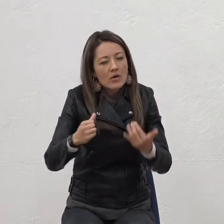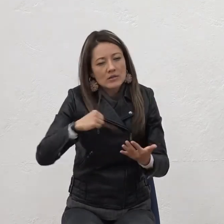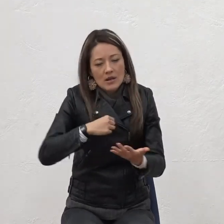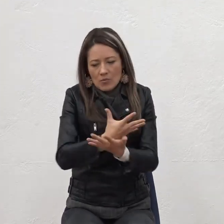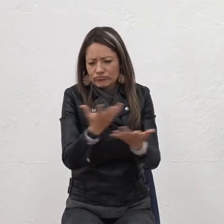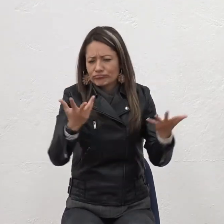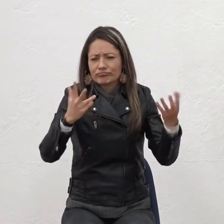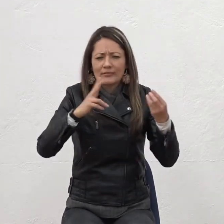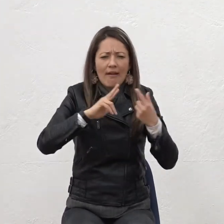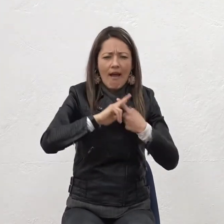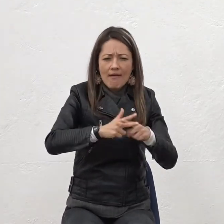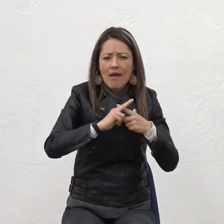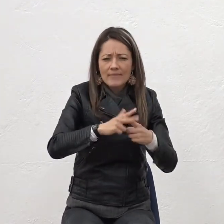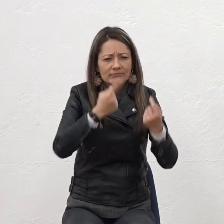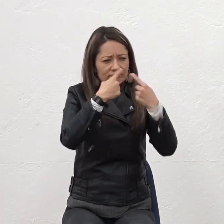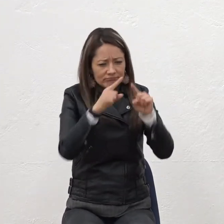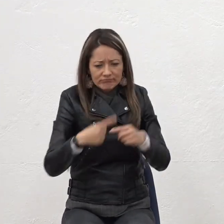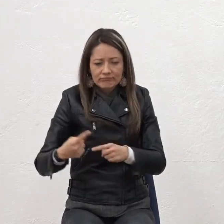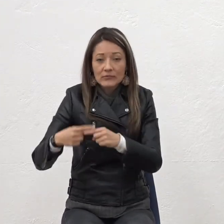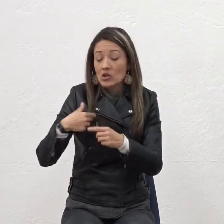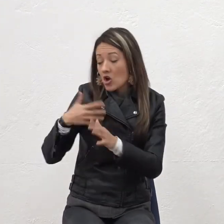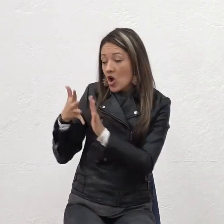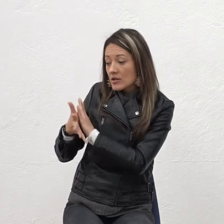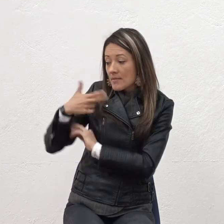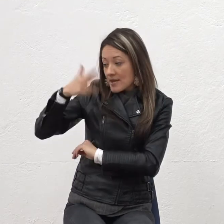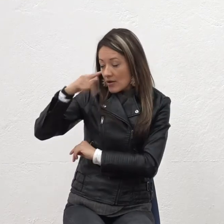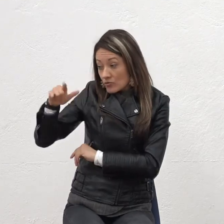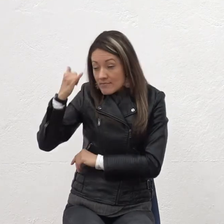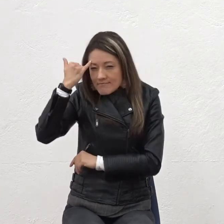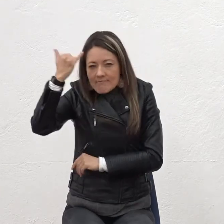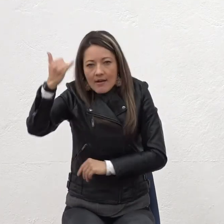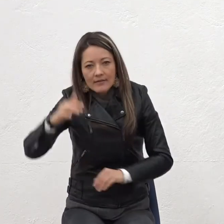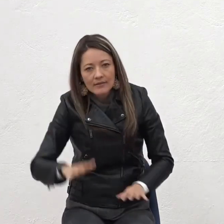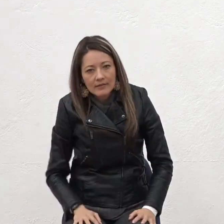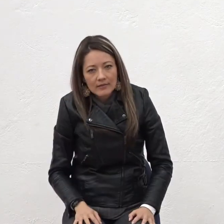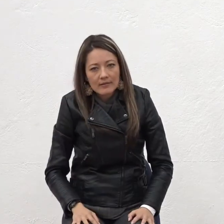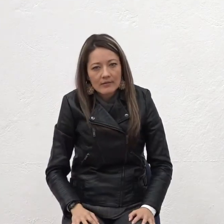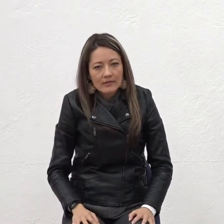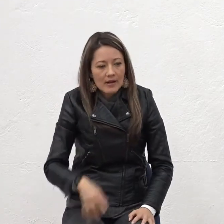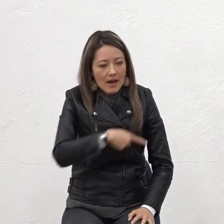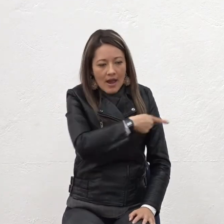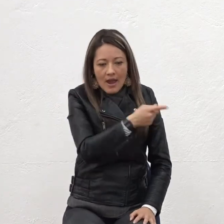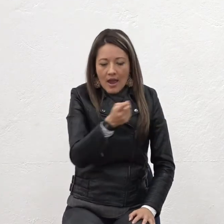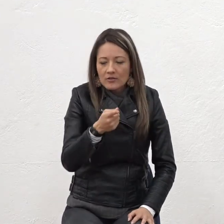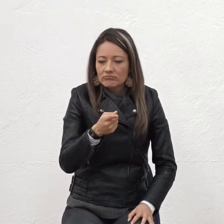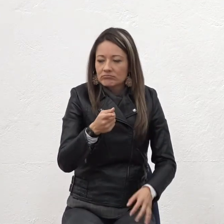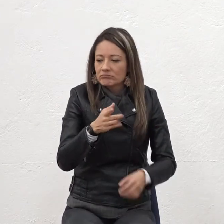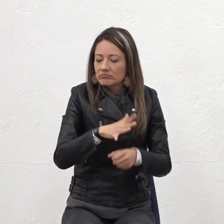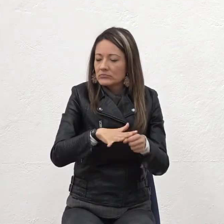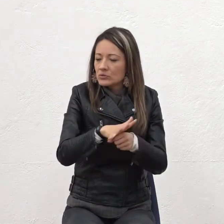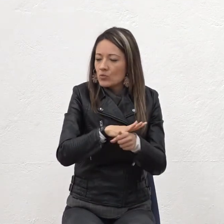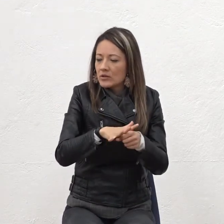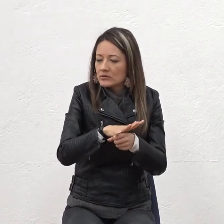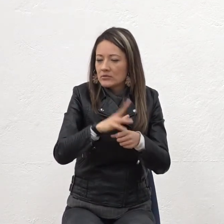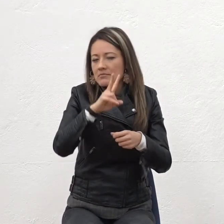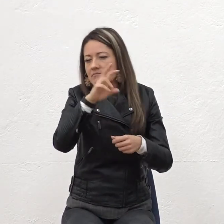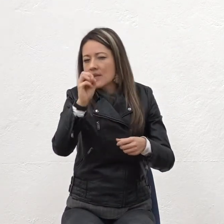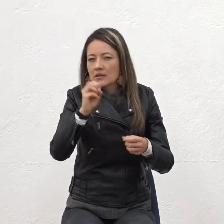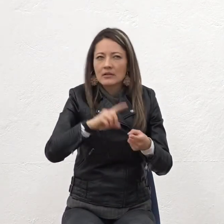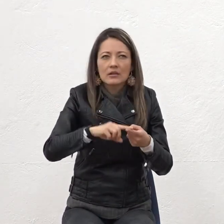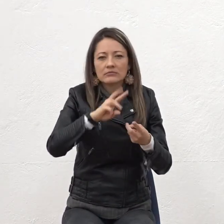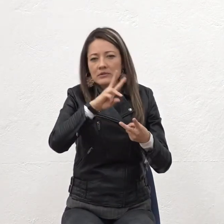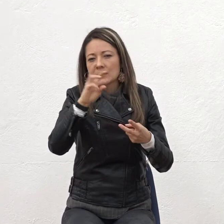las herramientas. Yo le decía a mi hija, ¿tú te imaginas esto que hubiese sucedido hace,